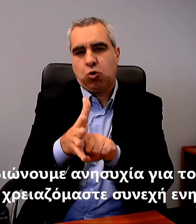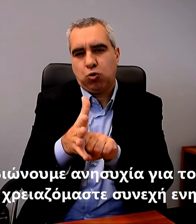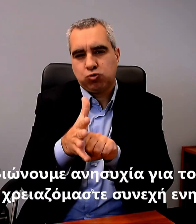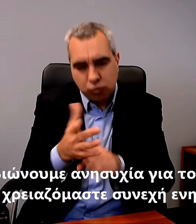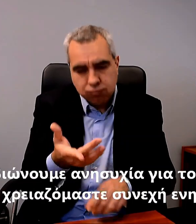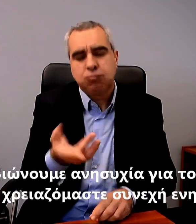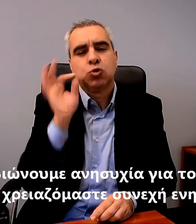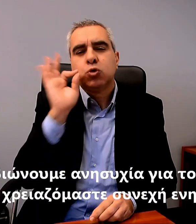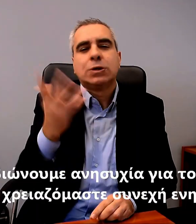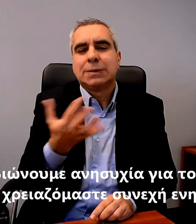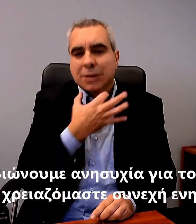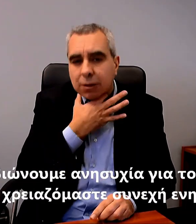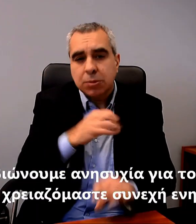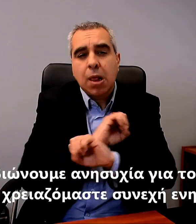και χρειαζόμαστε συνεχή ενημέρωση.